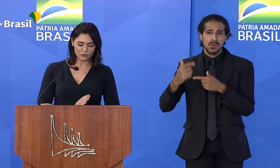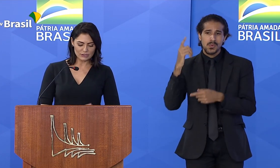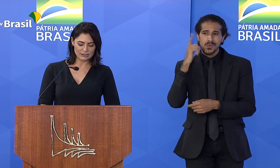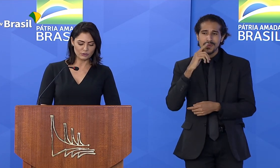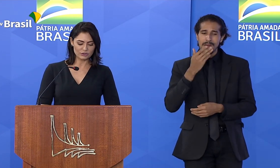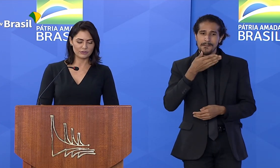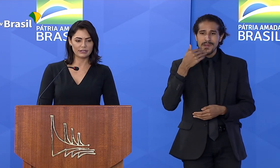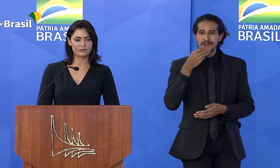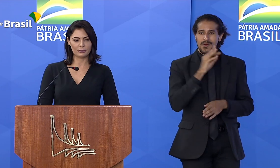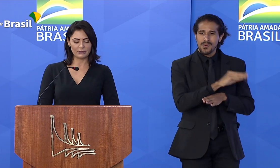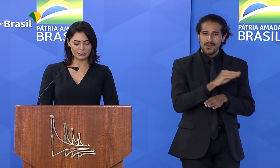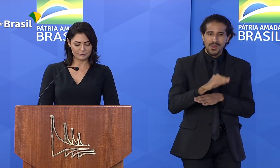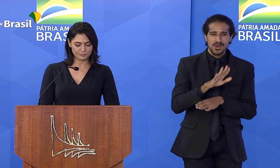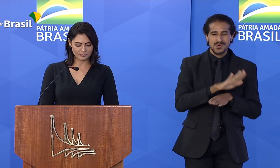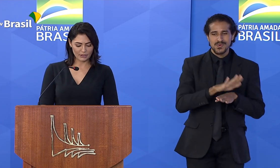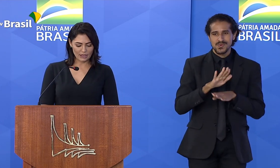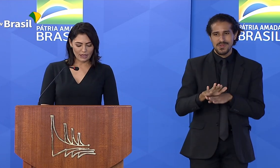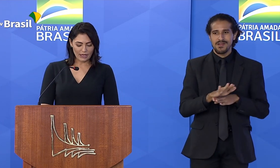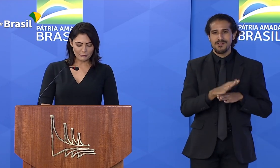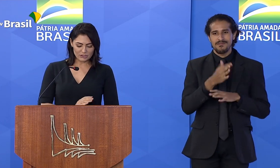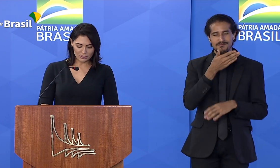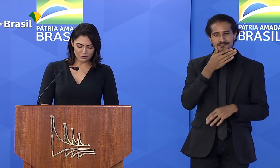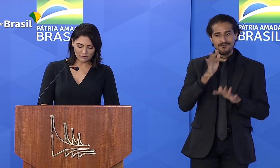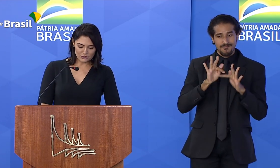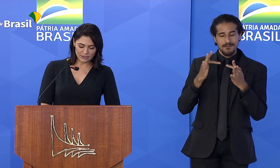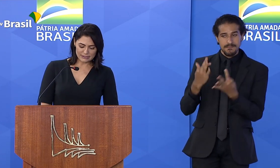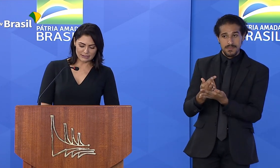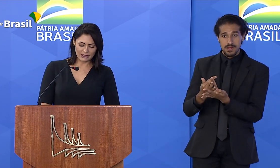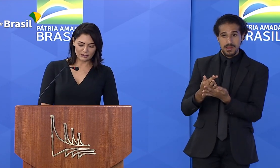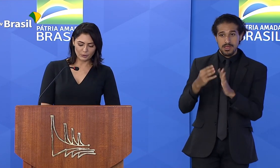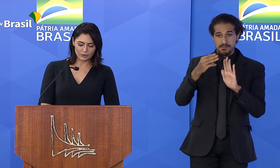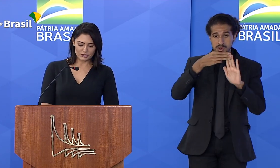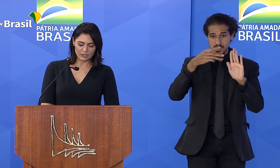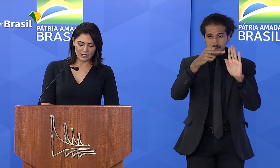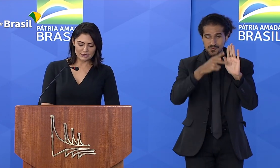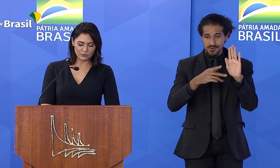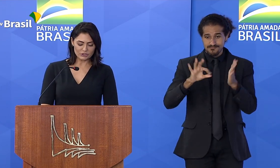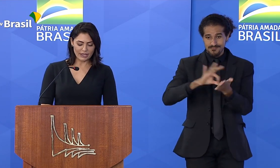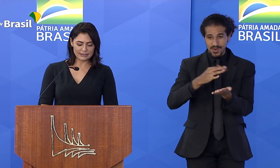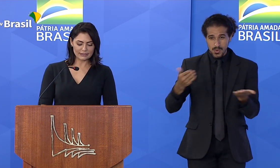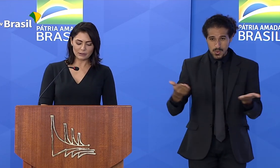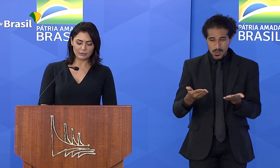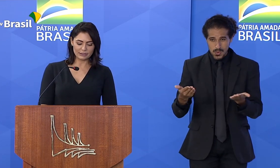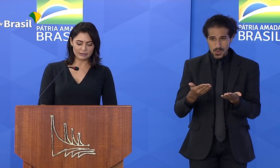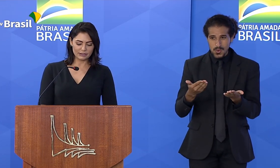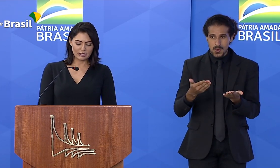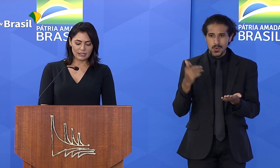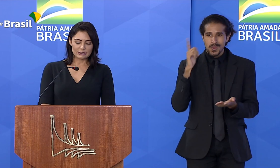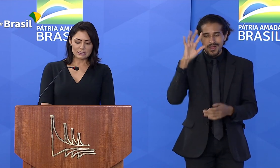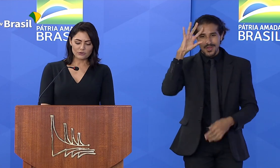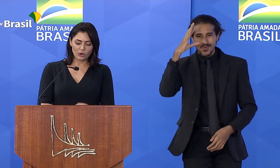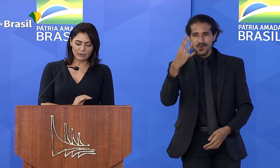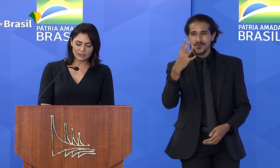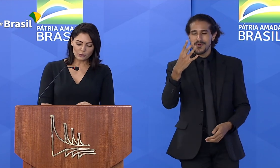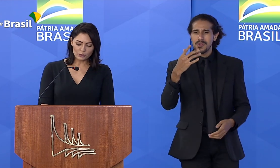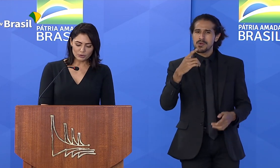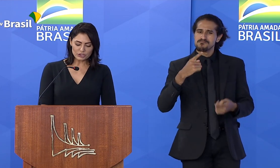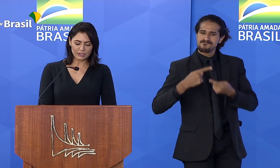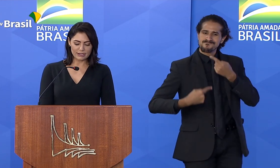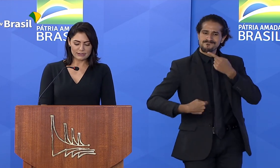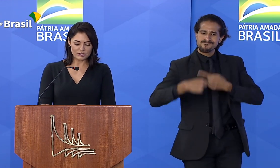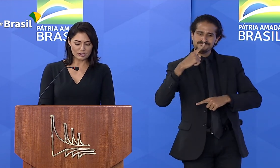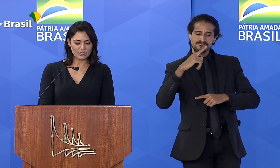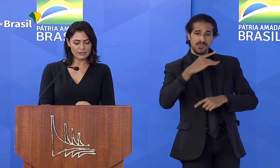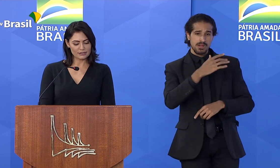uma melhor condição de vida à família. A medida provisória assinada hoje responde a essa demanda, transformando a